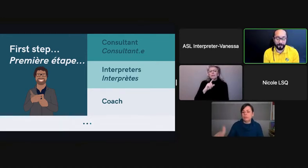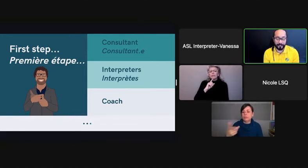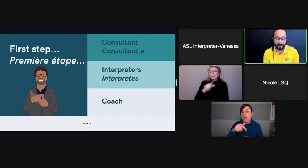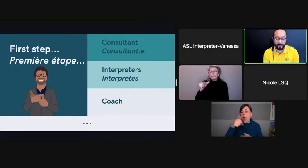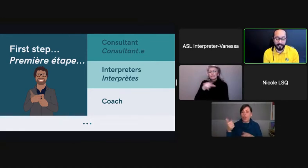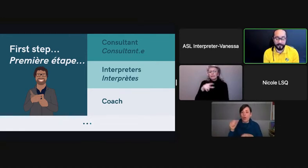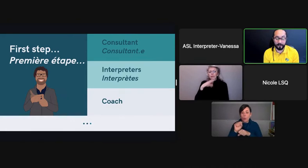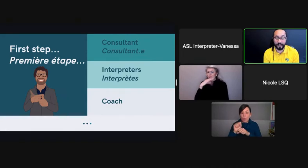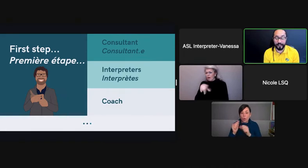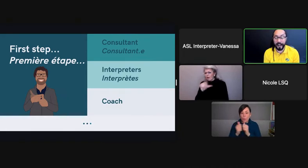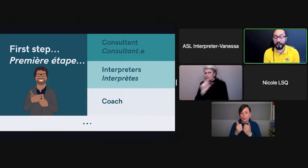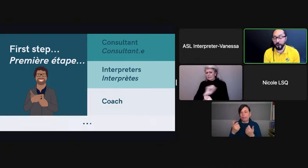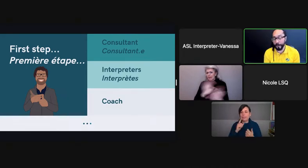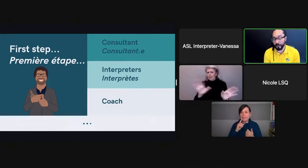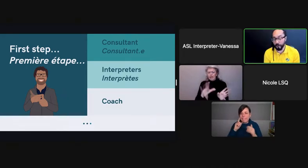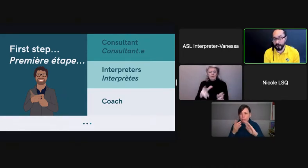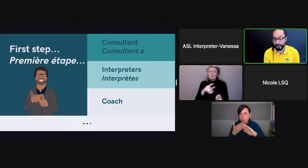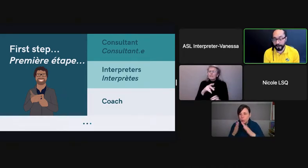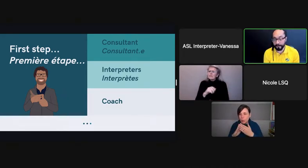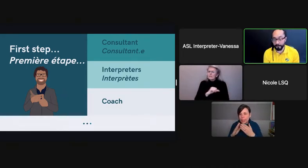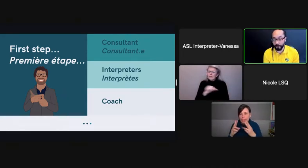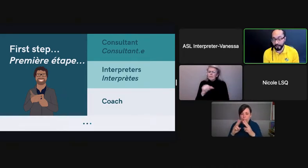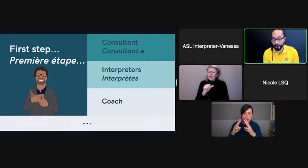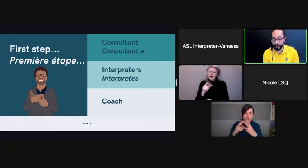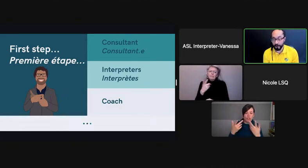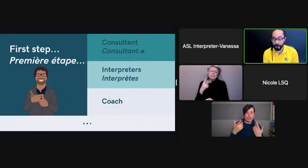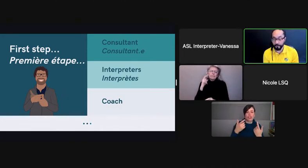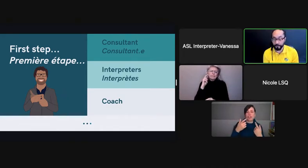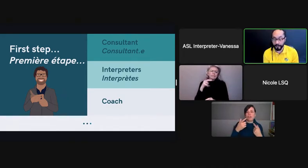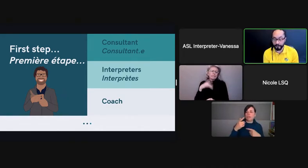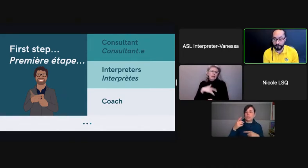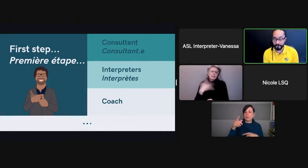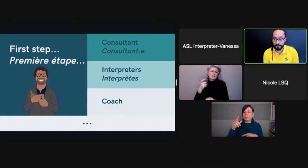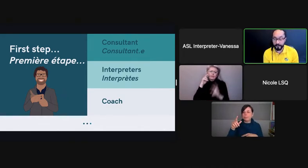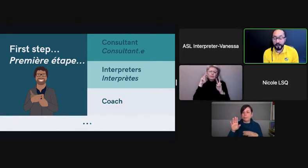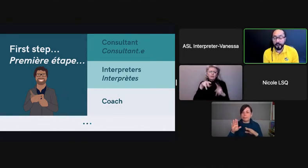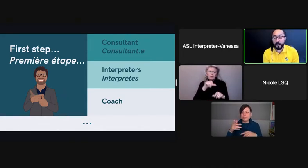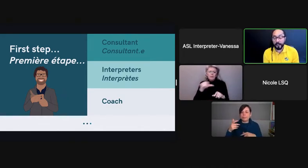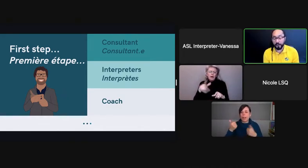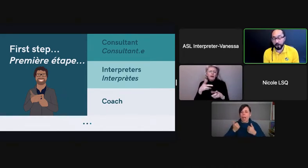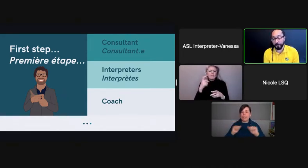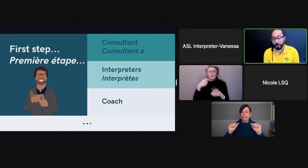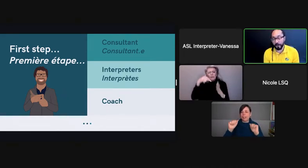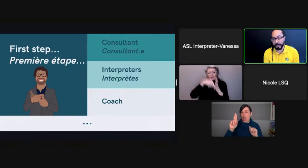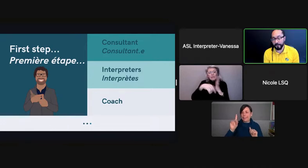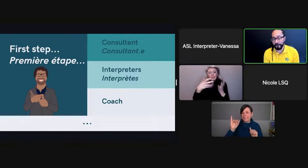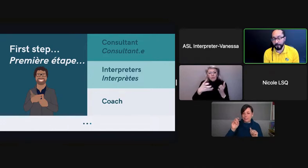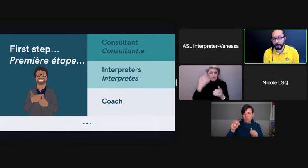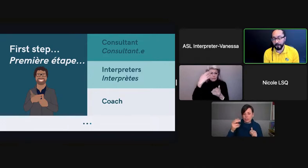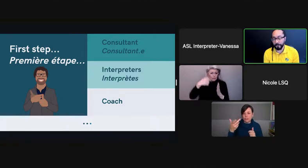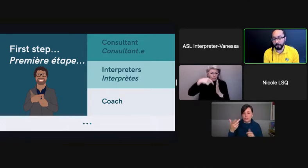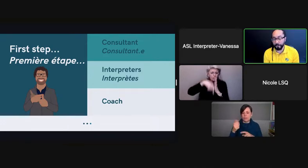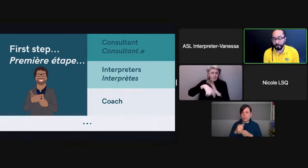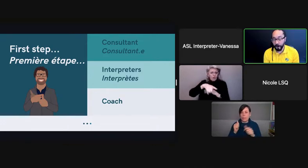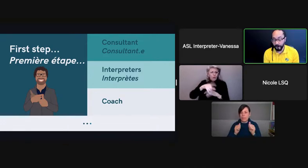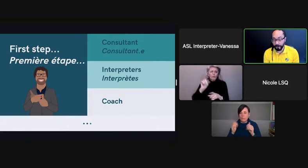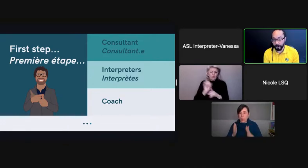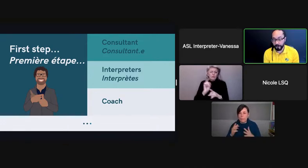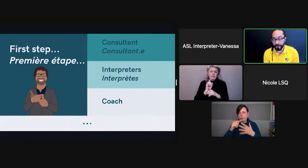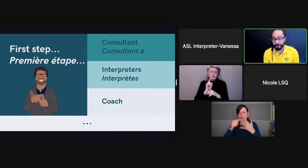dit est clair. Ce n'est vraiment qu'un aperçu. On peut aller beaucoup plus en détail. Si vous voulez en savoir plus, c'est également